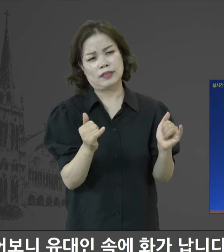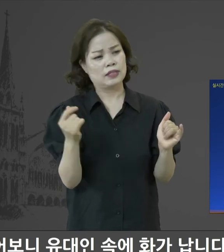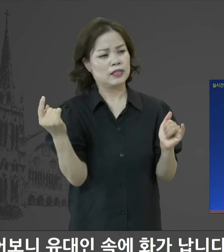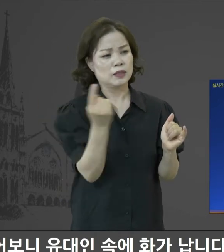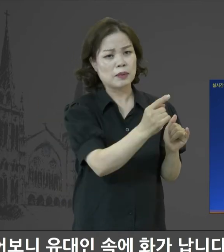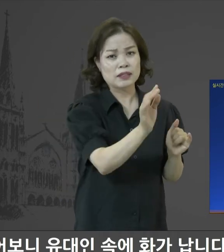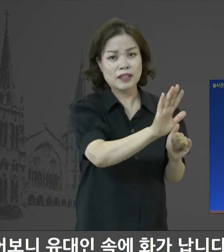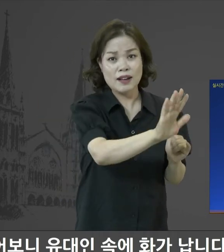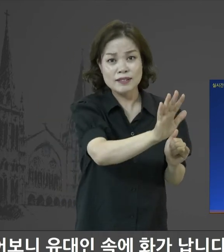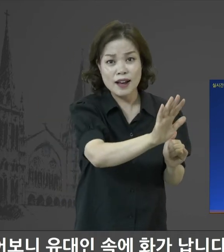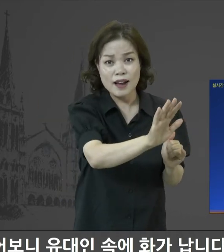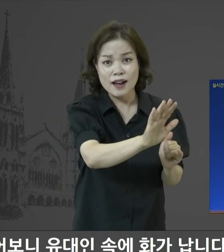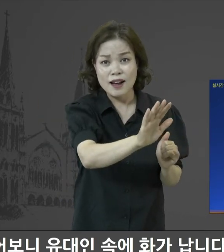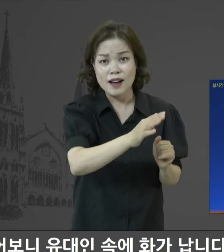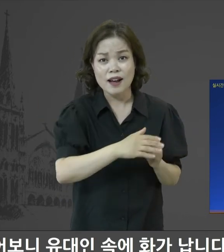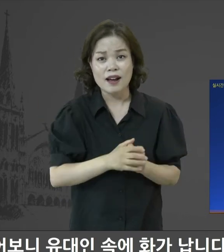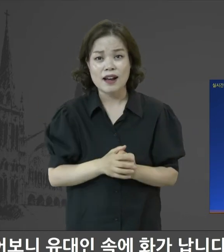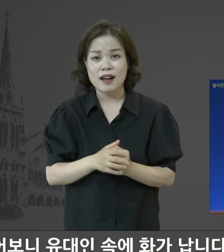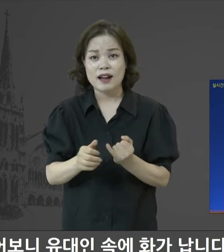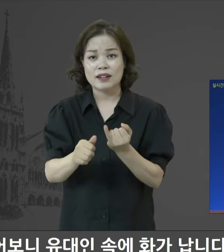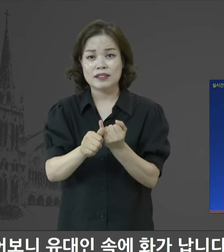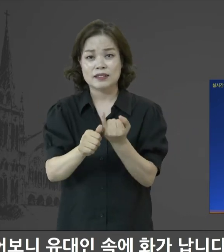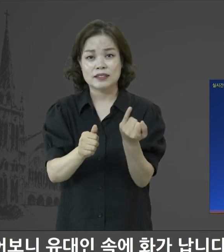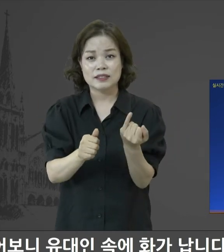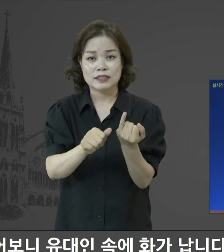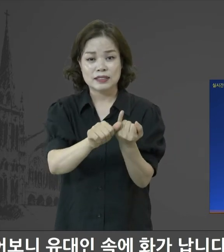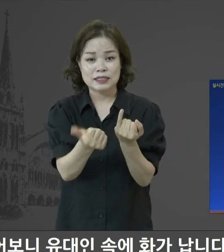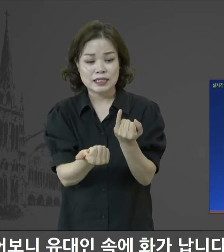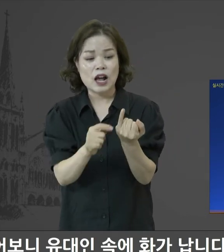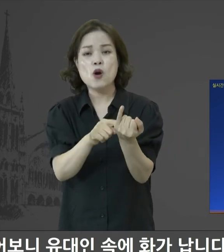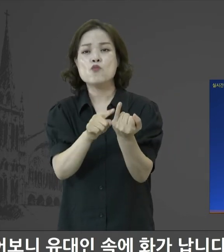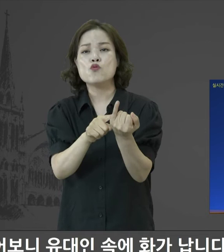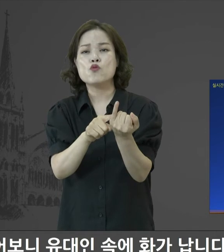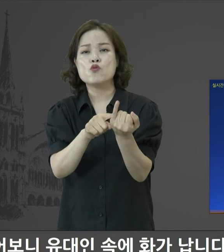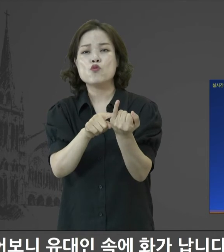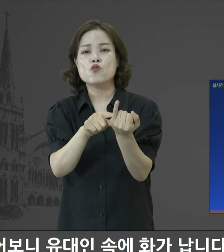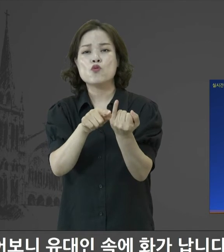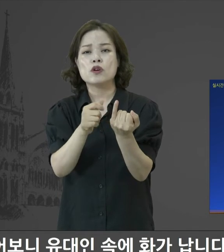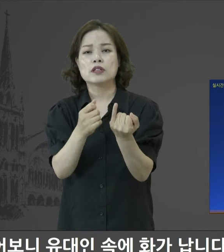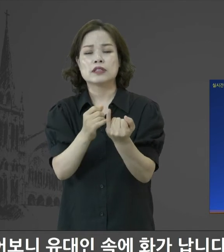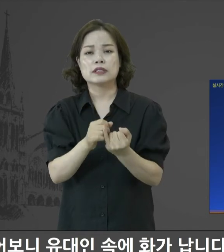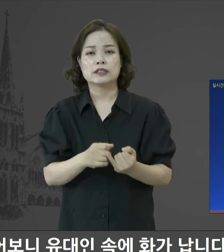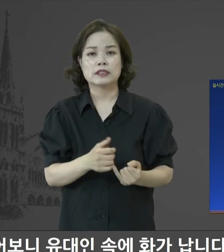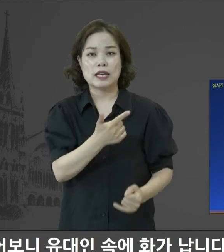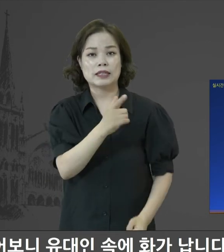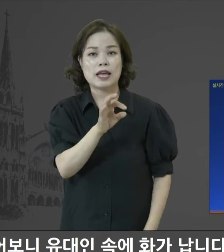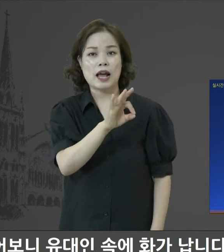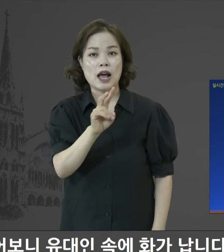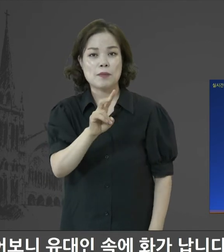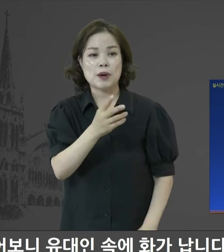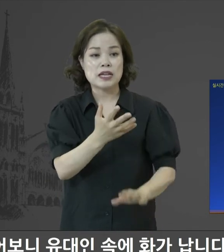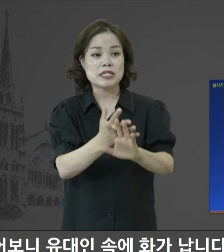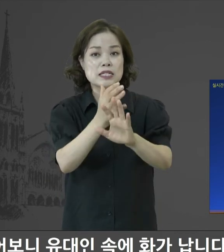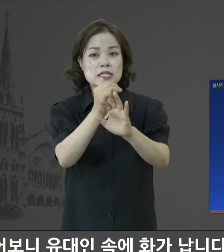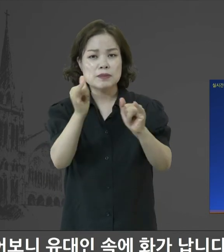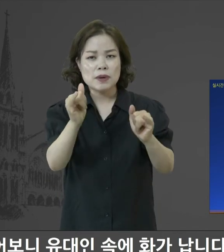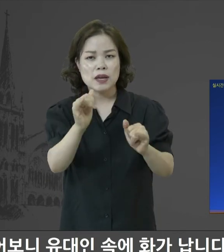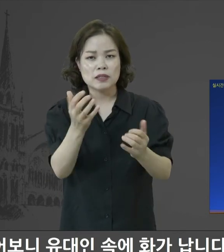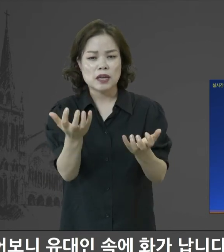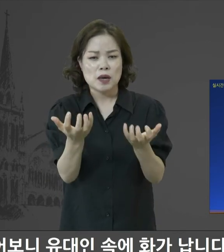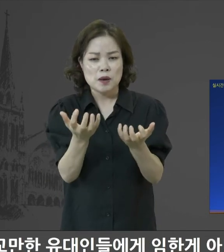게 아니라 사르밧 과부와 같은 이방 여인, 나아만 장군과 같은 이방의